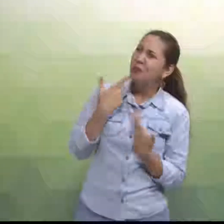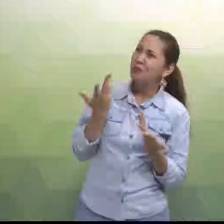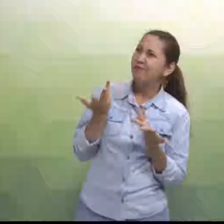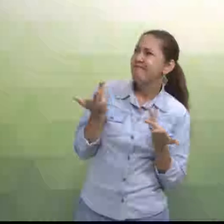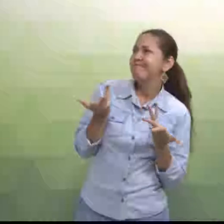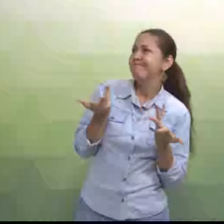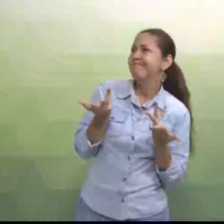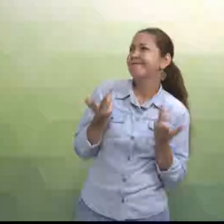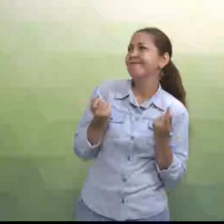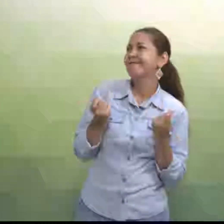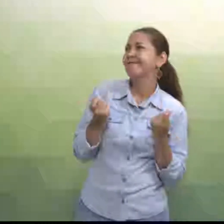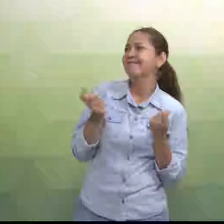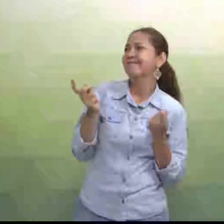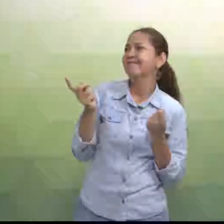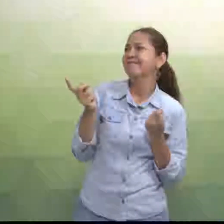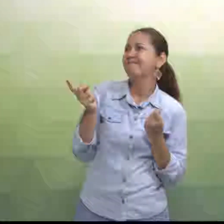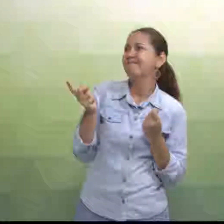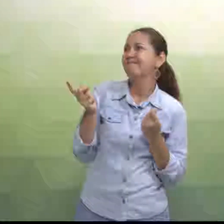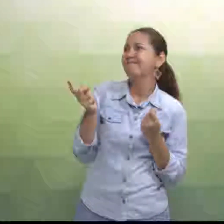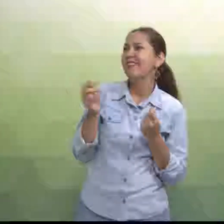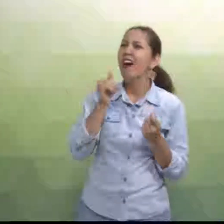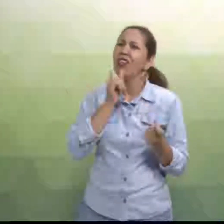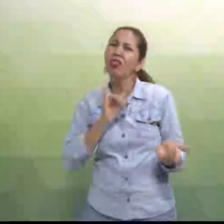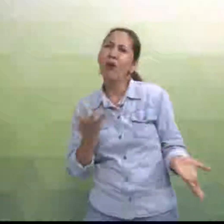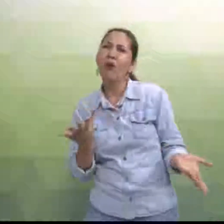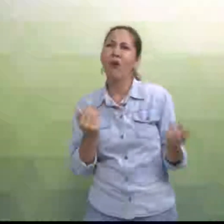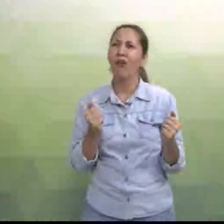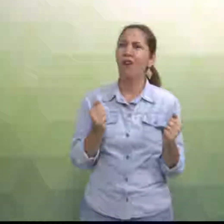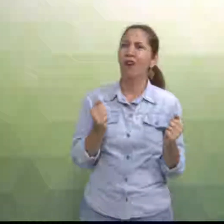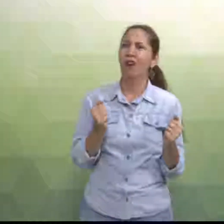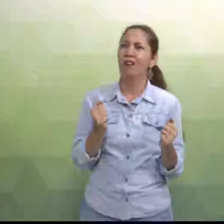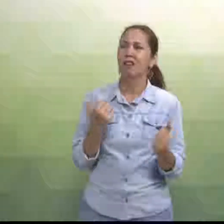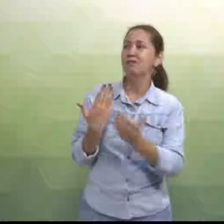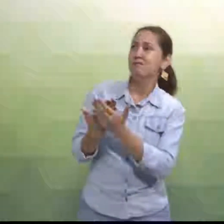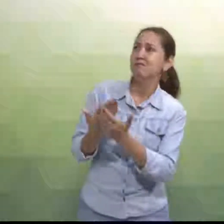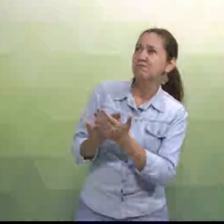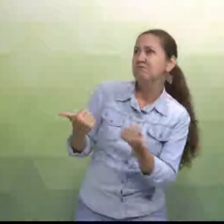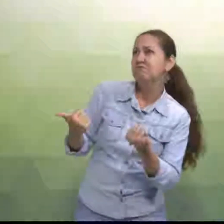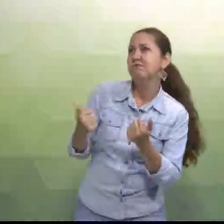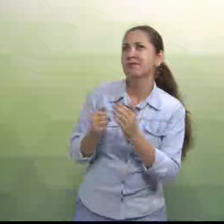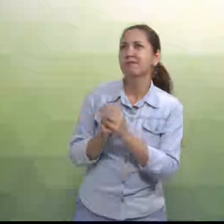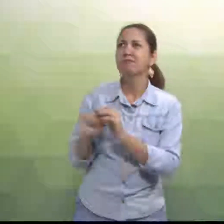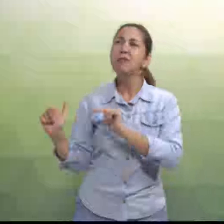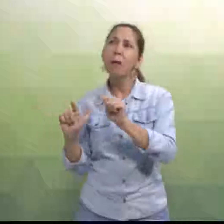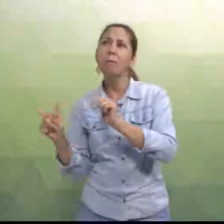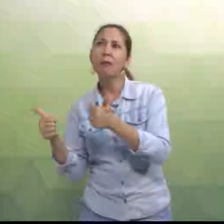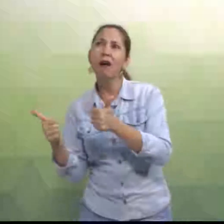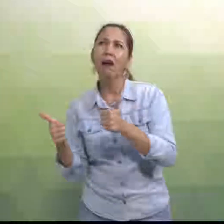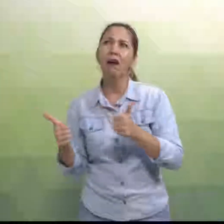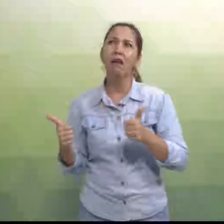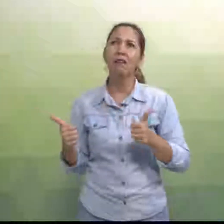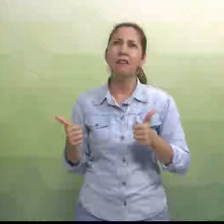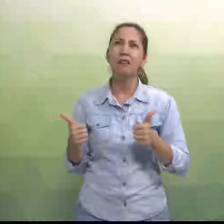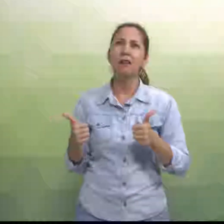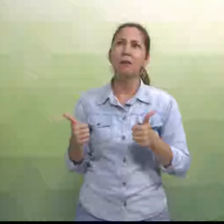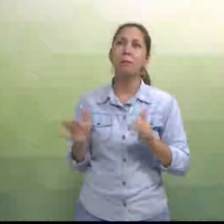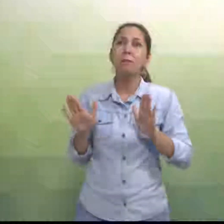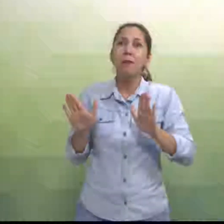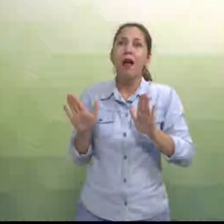do povo surdo, é necessário que seja anexado ao currículo, para que as crianças vejam que os